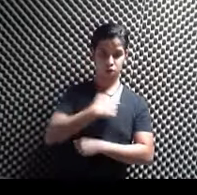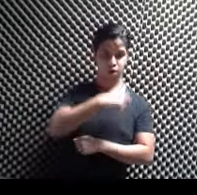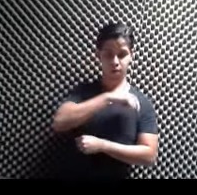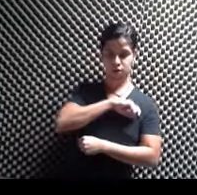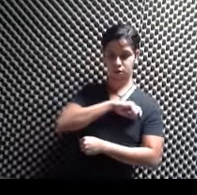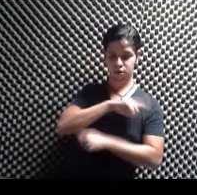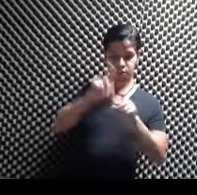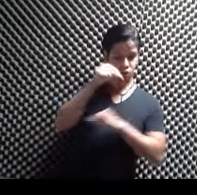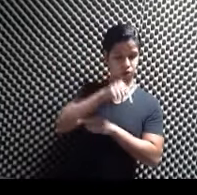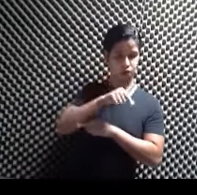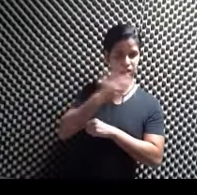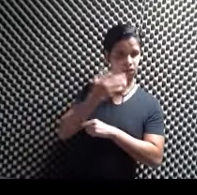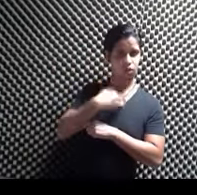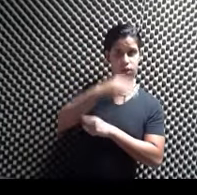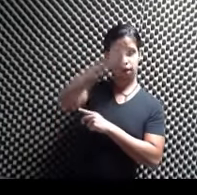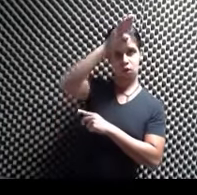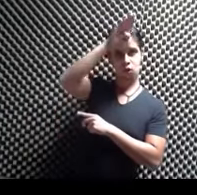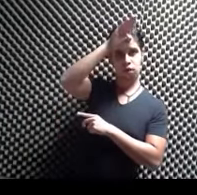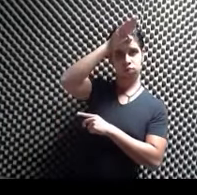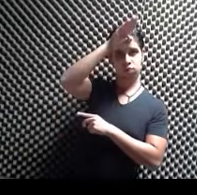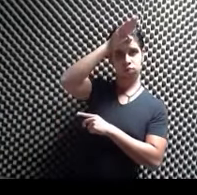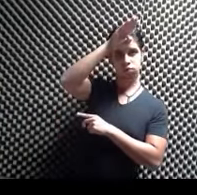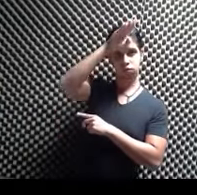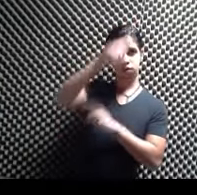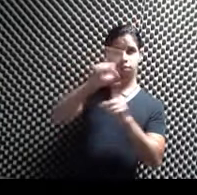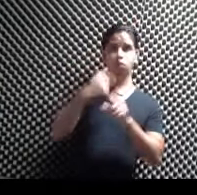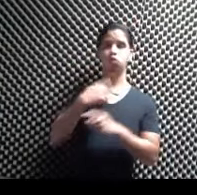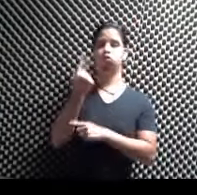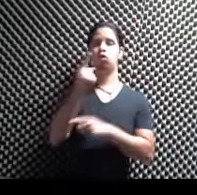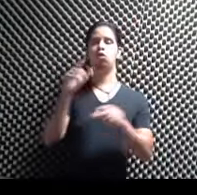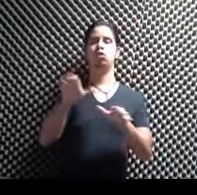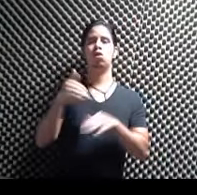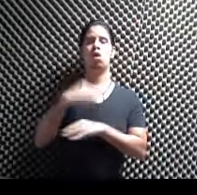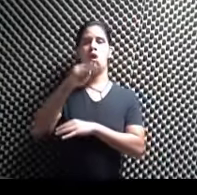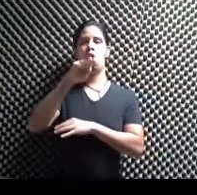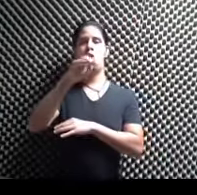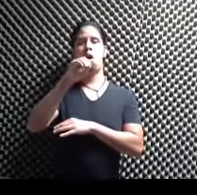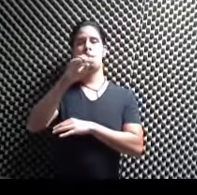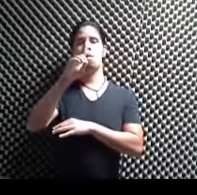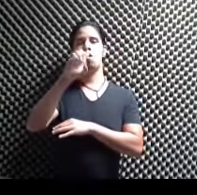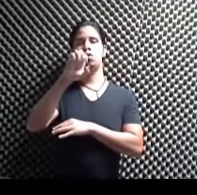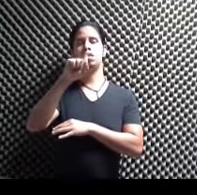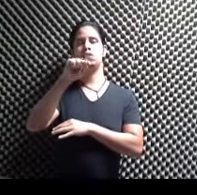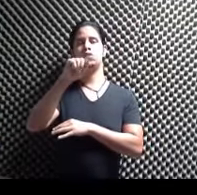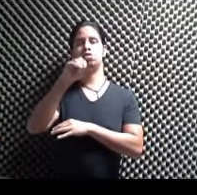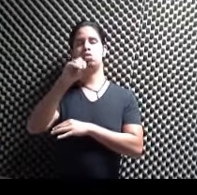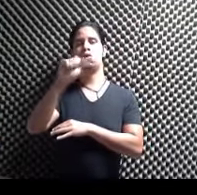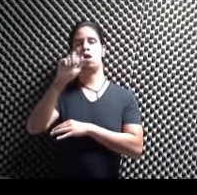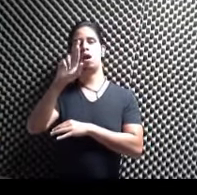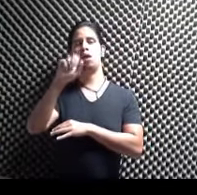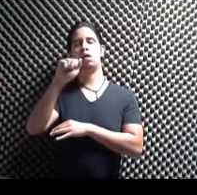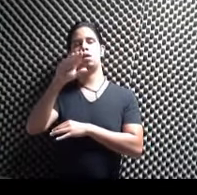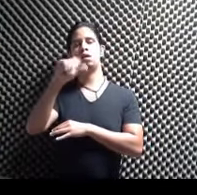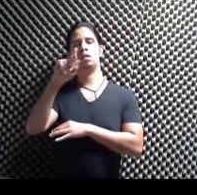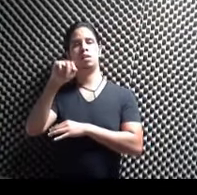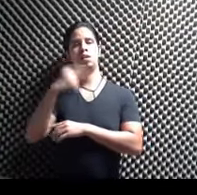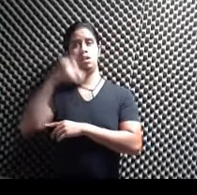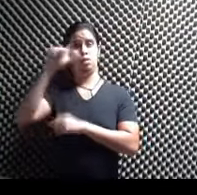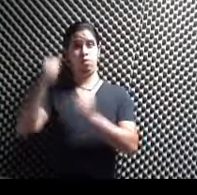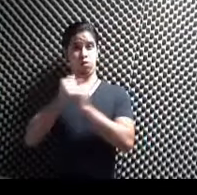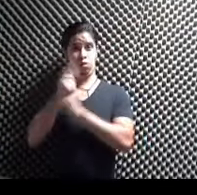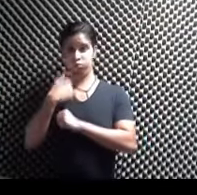Cuba. Pero solamente lo puede hacer Modesto Lacen. Ya yo me perdí. No, y después, porque hay problemas con la visa, todo el